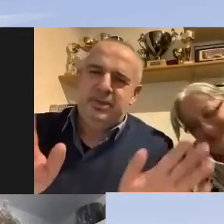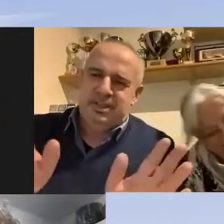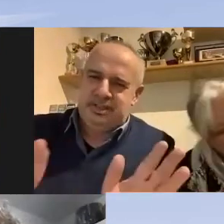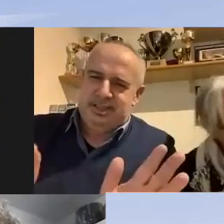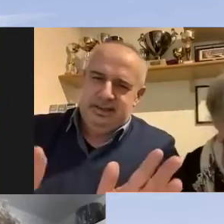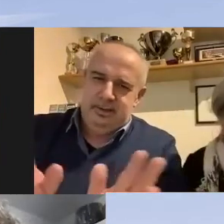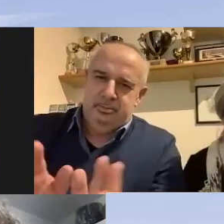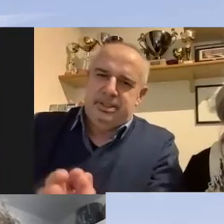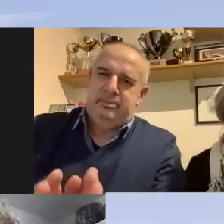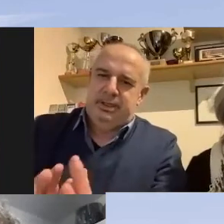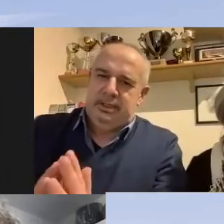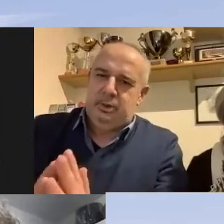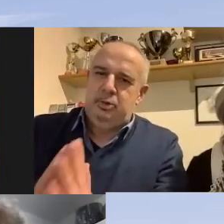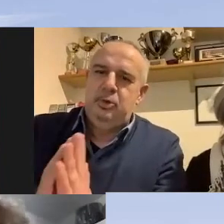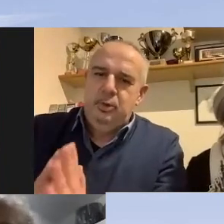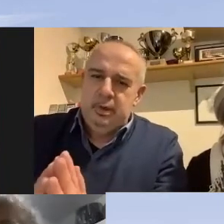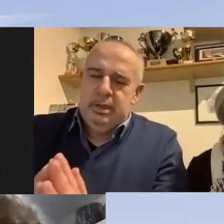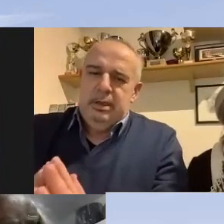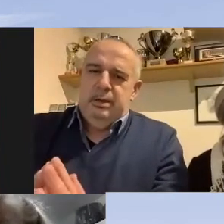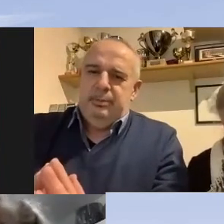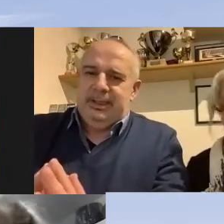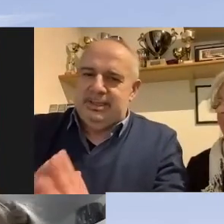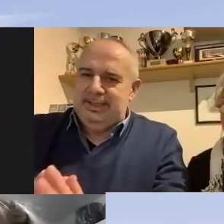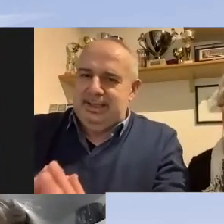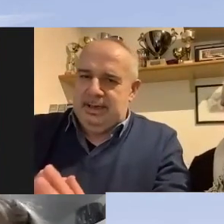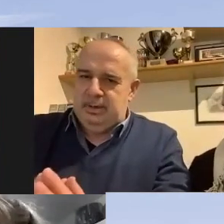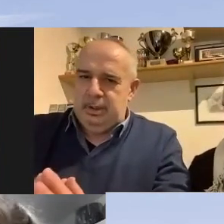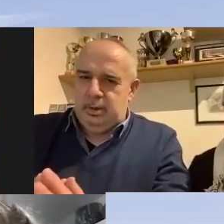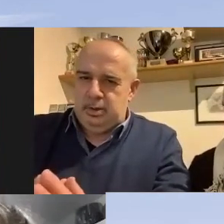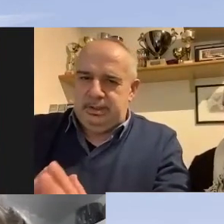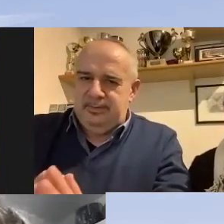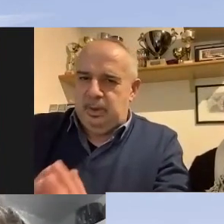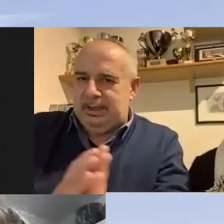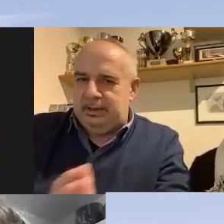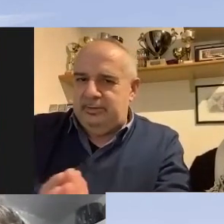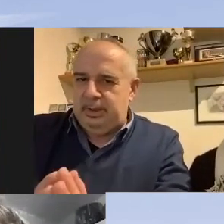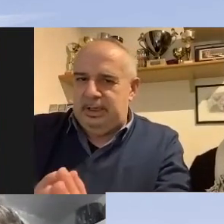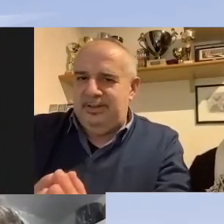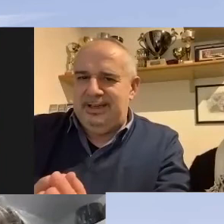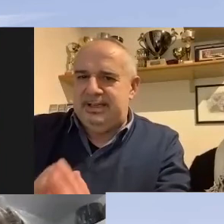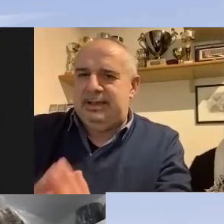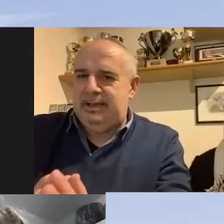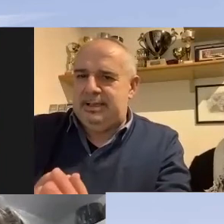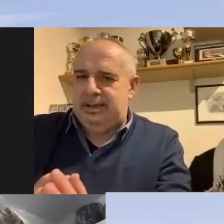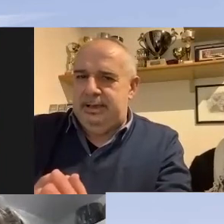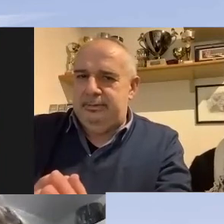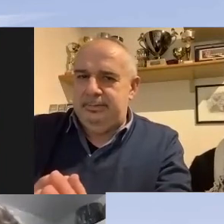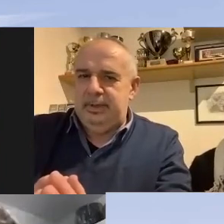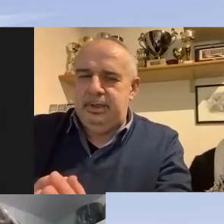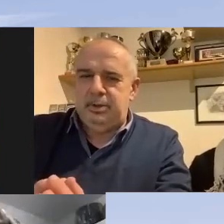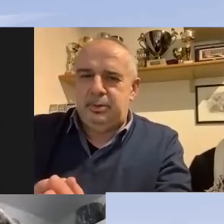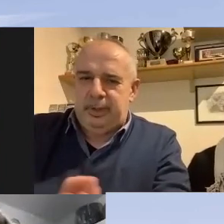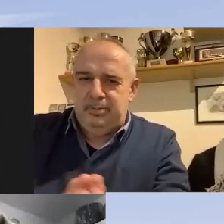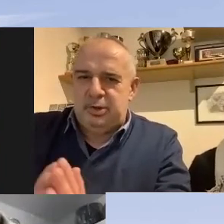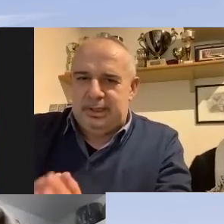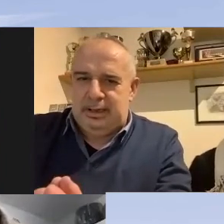il mio desiderio, mi ha sempre detto, tu per desiderare qualcosa devi guardare fuori dalla finestra le stelle.